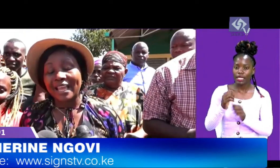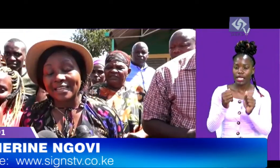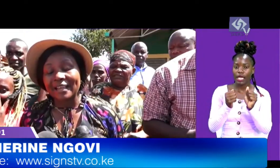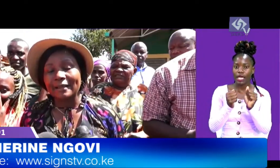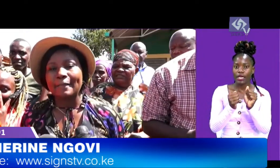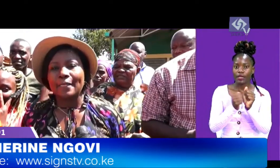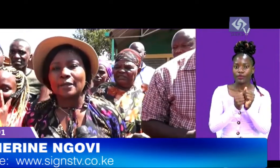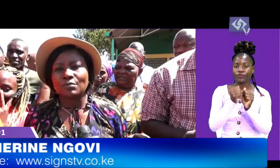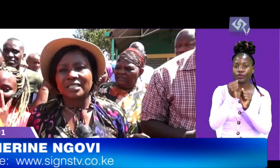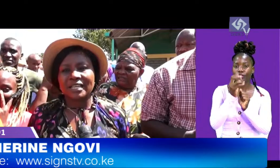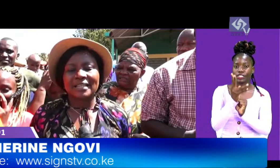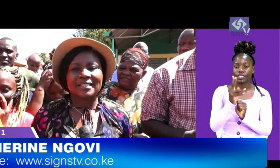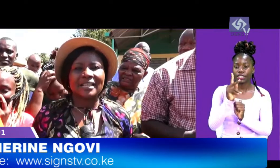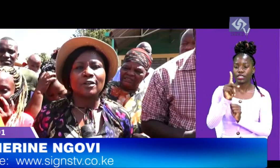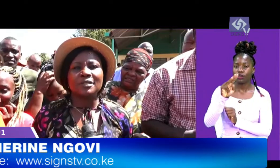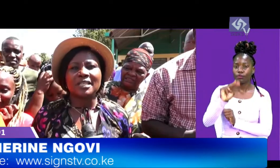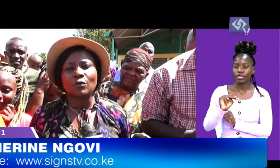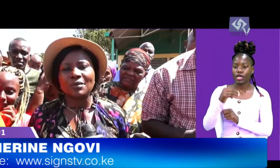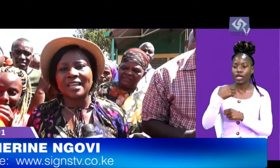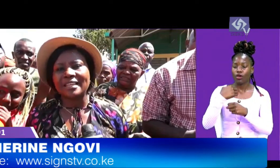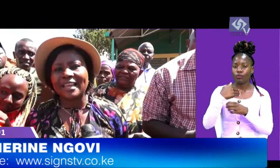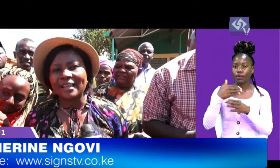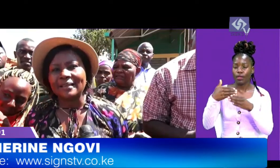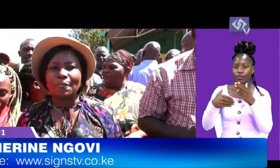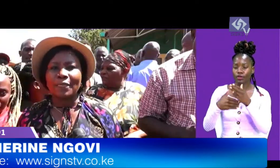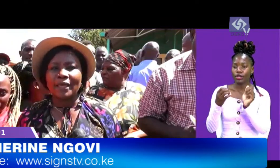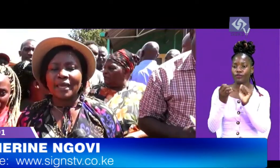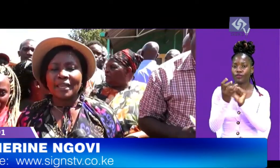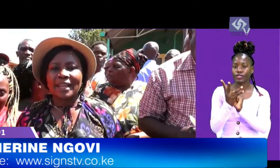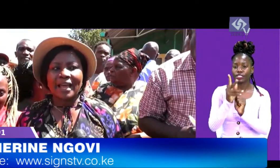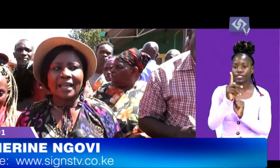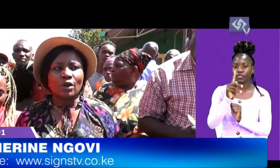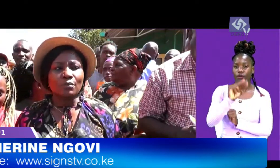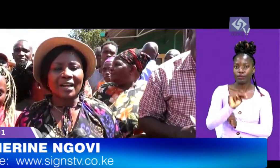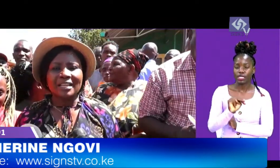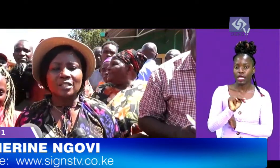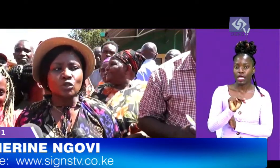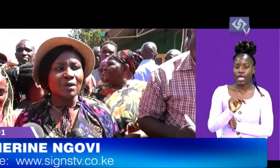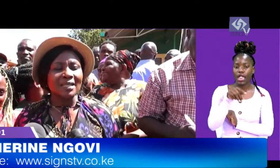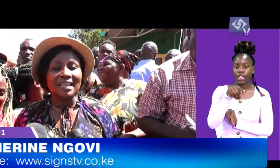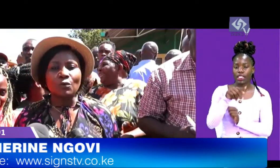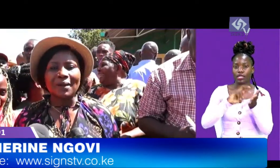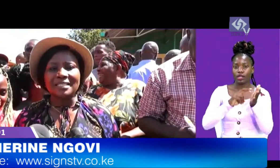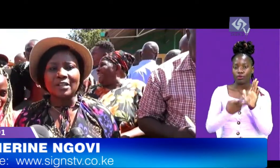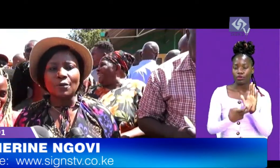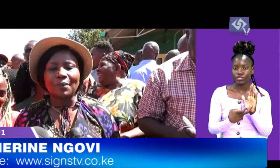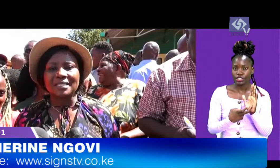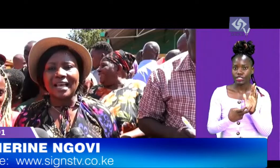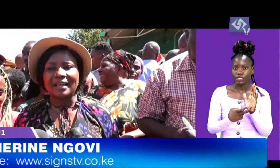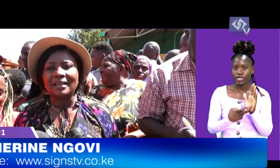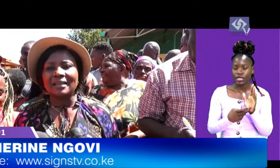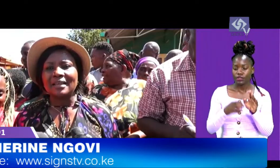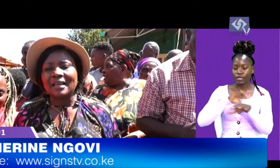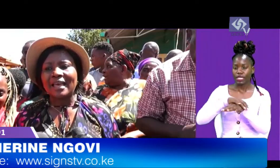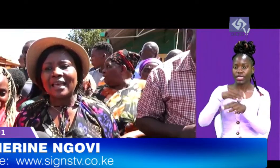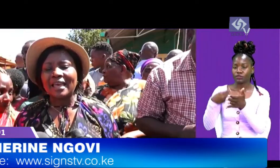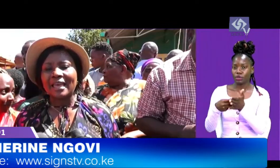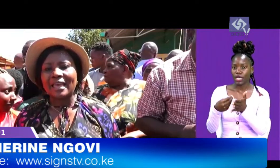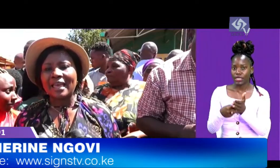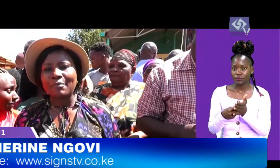14, tumetengeneza kilomita 14, na hiyo mradi tumeweza kupata hiyo pesa. Embu